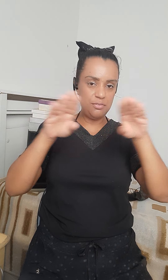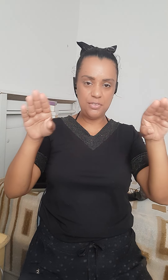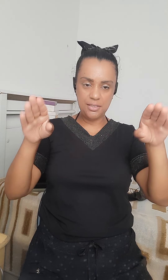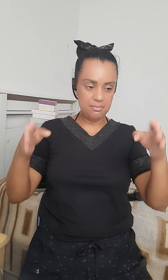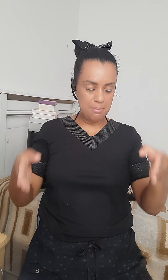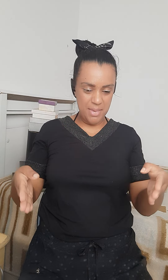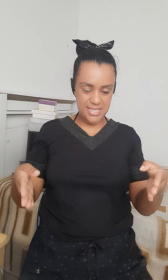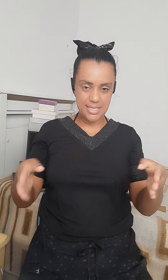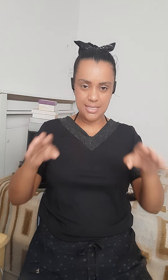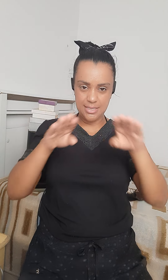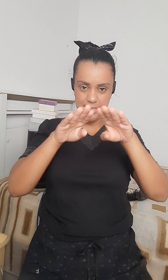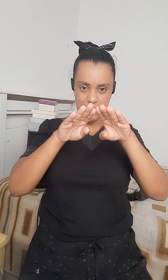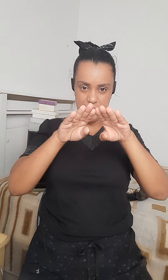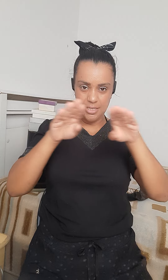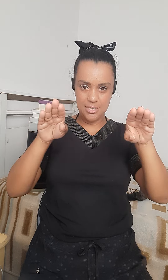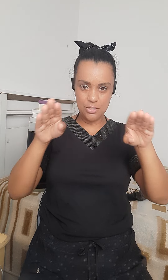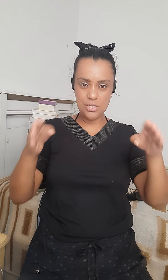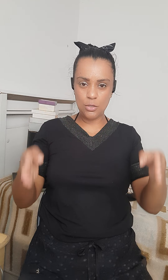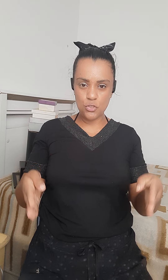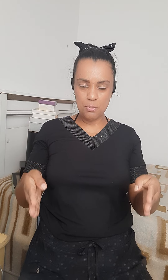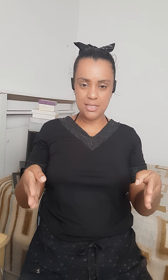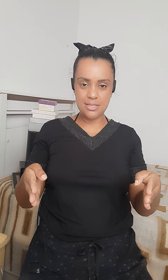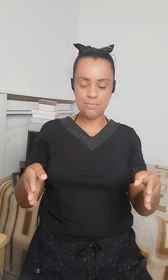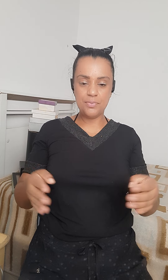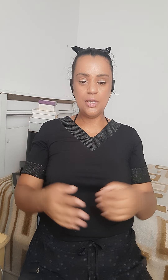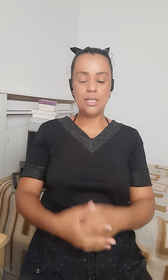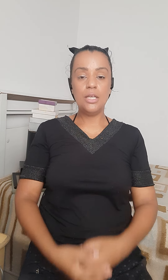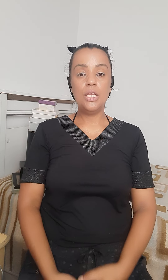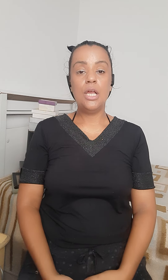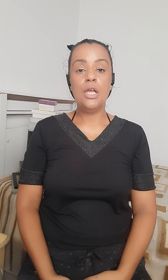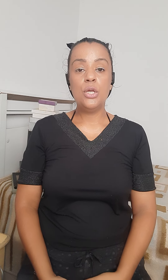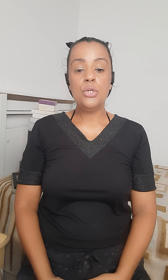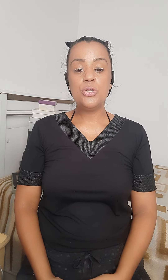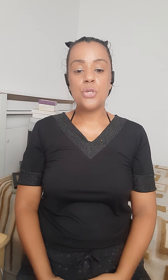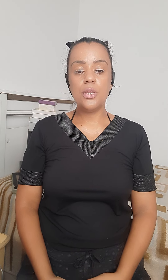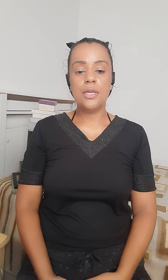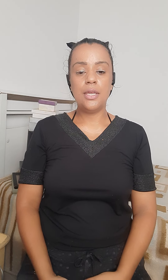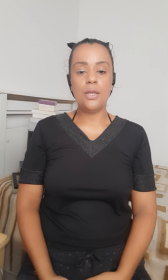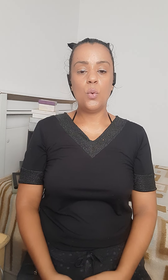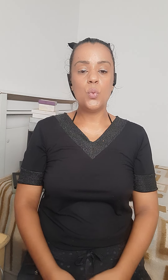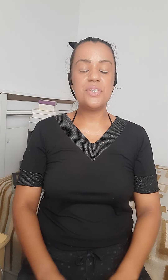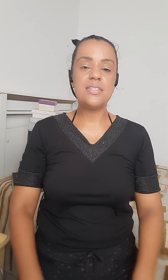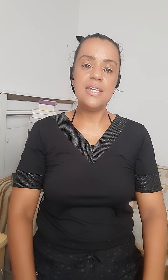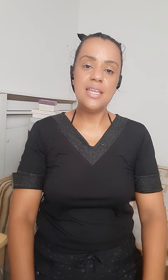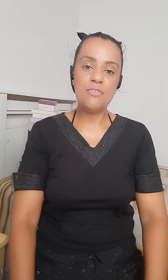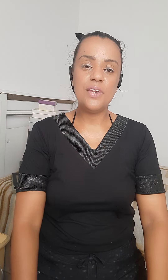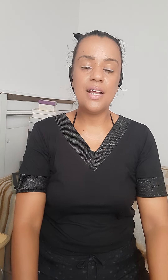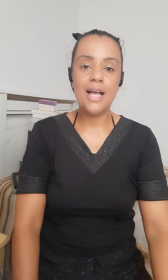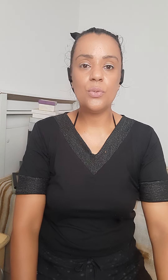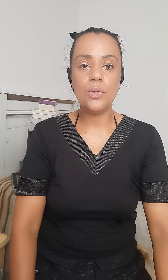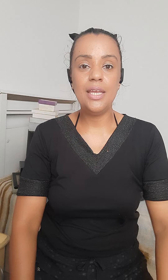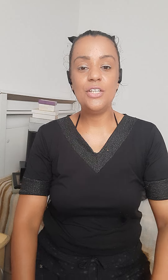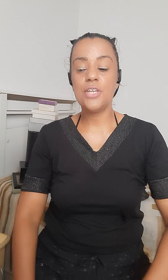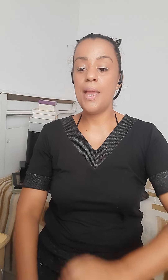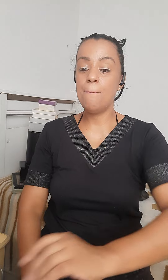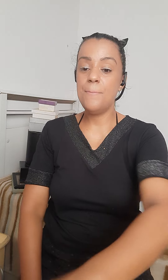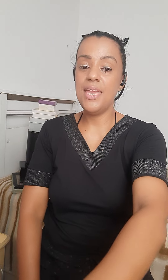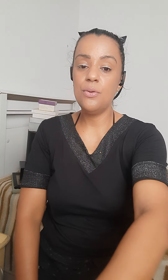enfim. Mesa. Esse é o sinal de mesa. Só que o significado, ele já é bem o